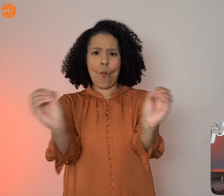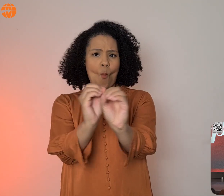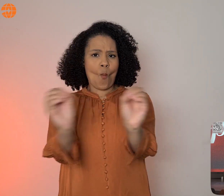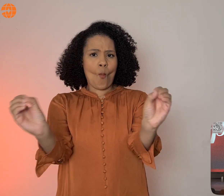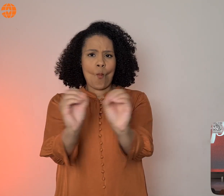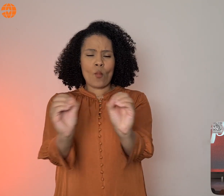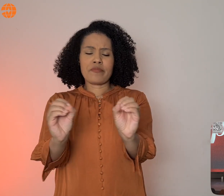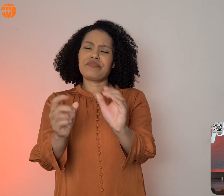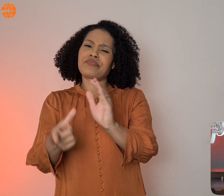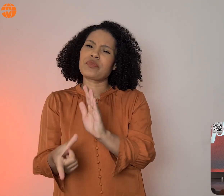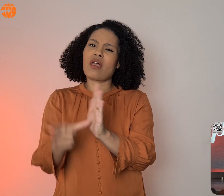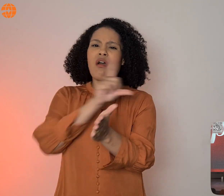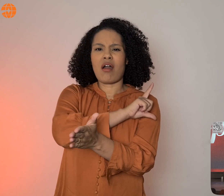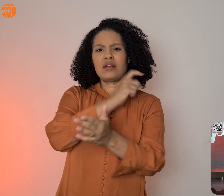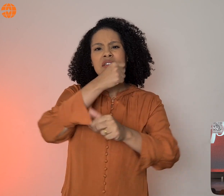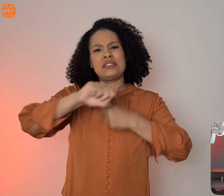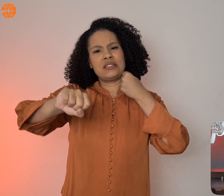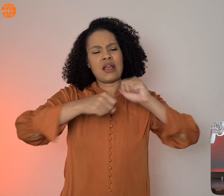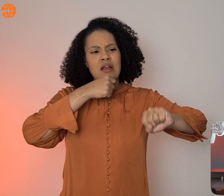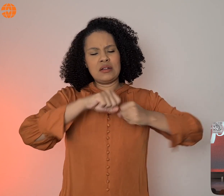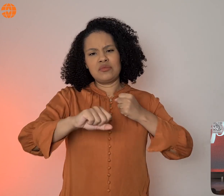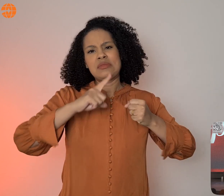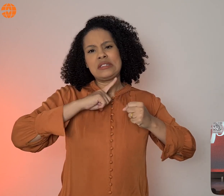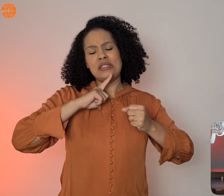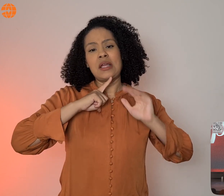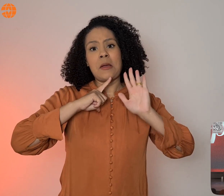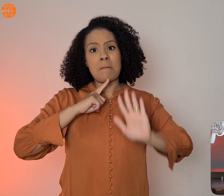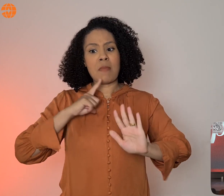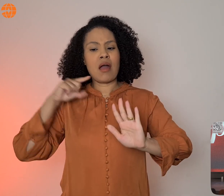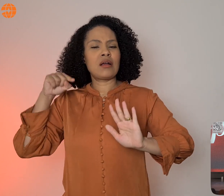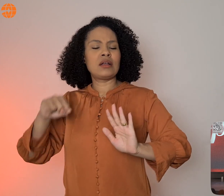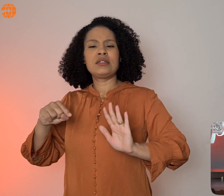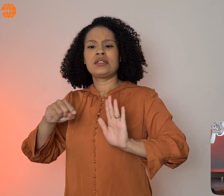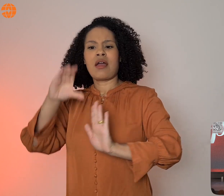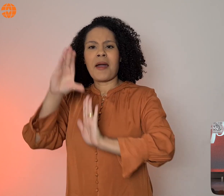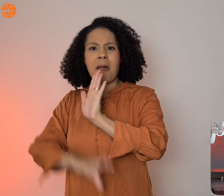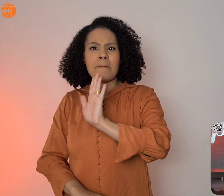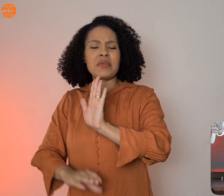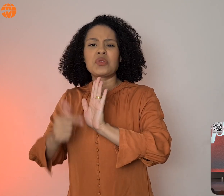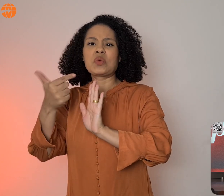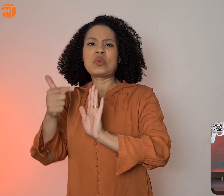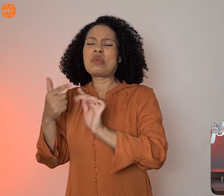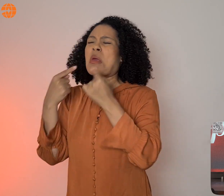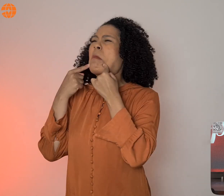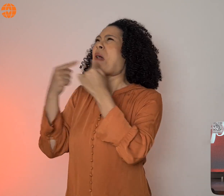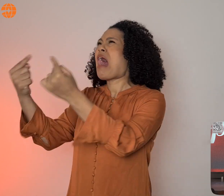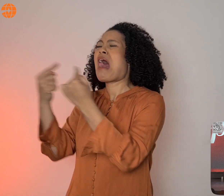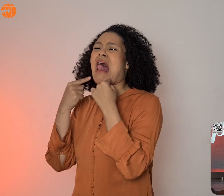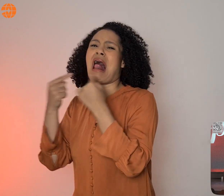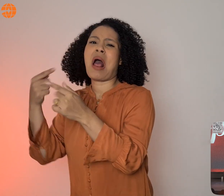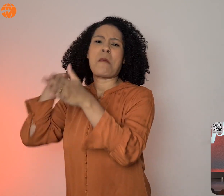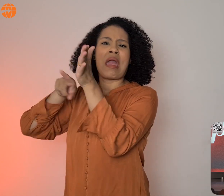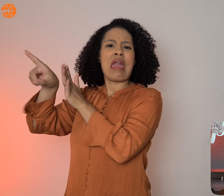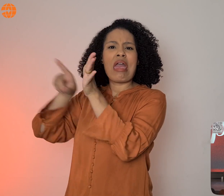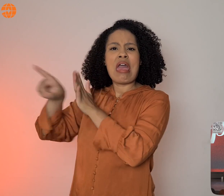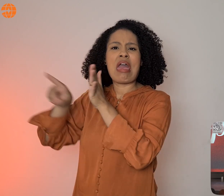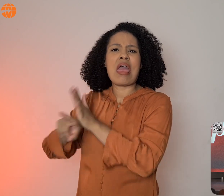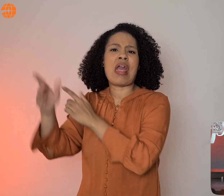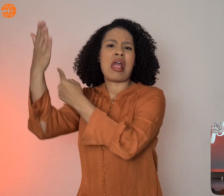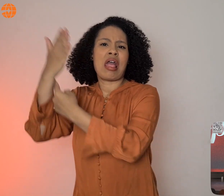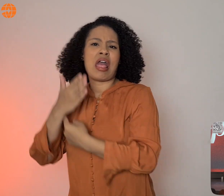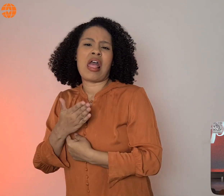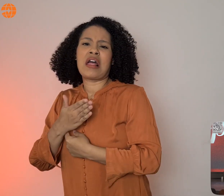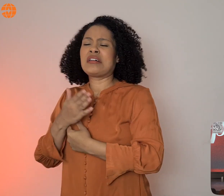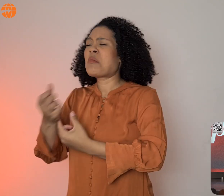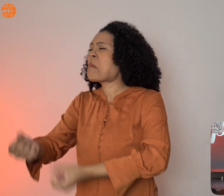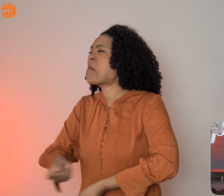the other Psalms, Diferente de outros salmos. no questions, no cries for help, Não tem ali questionamentos e nem clamor por ajuda.